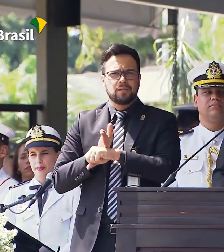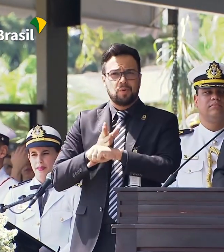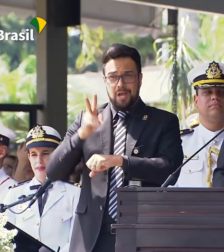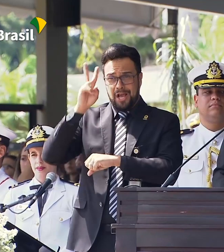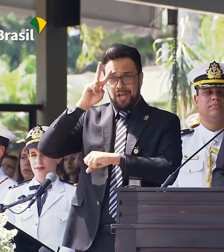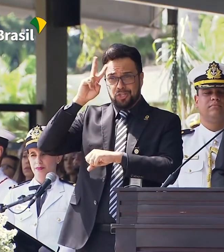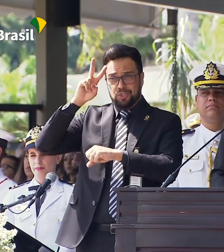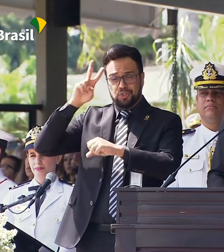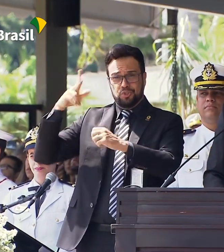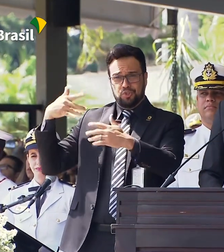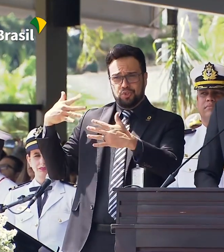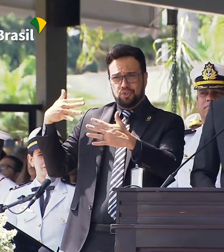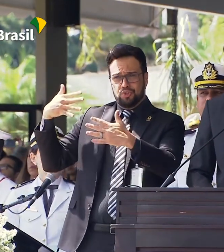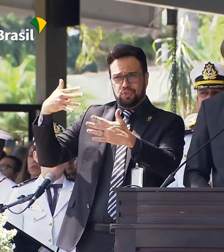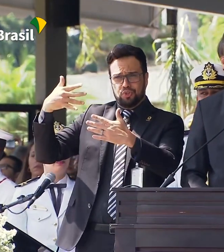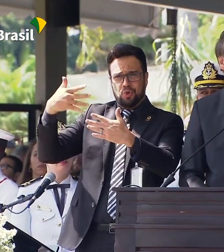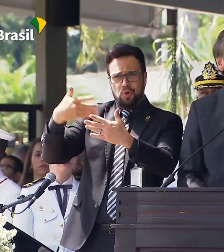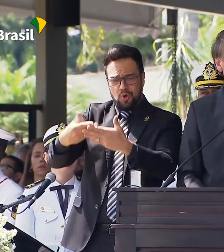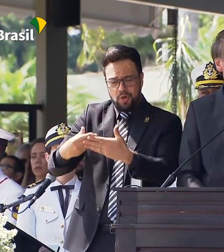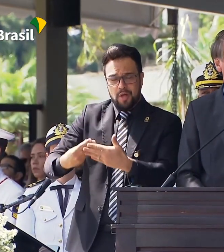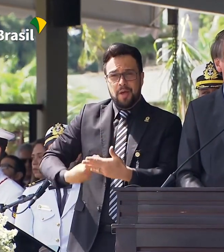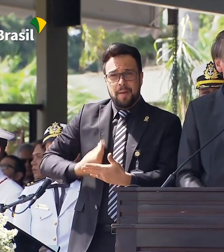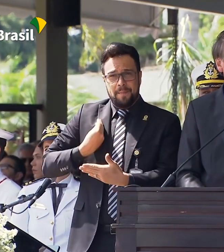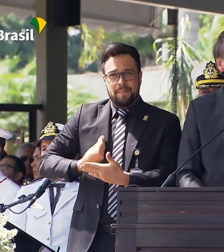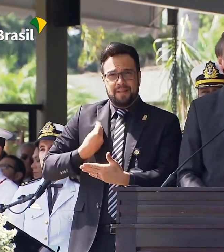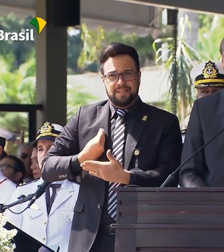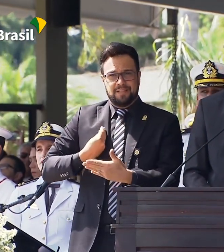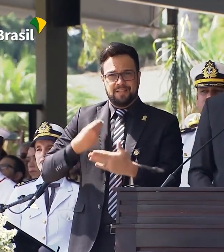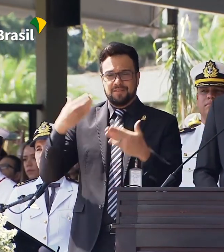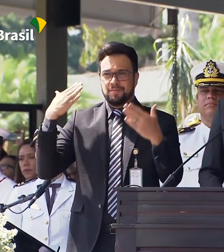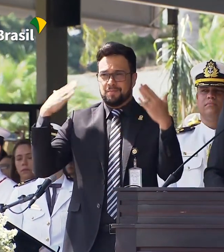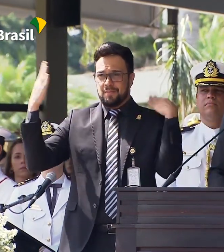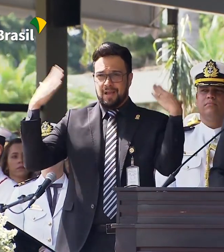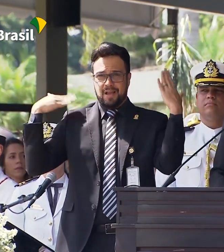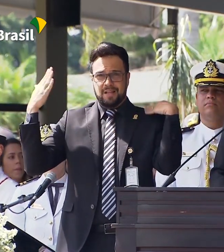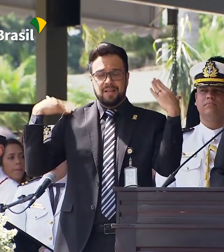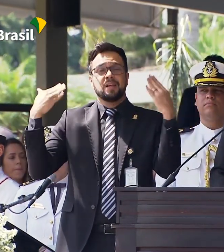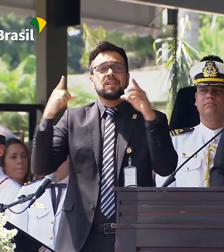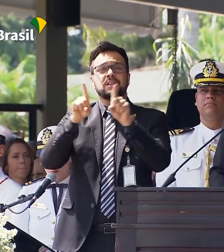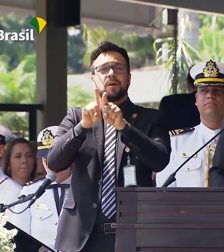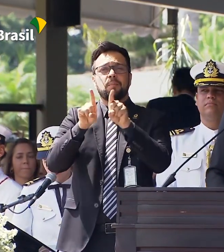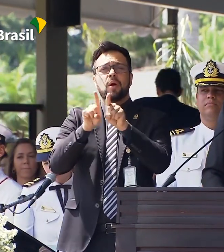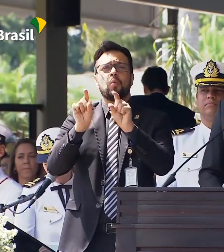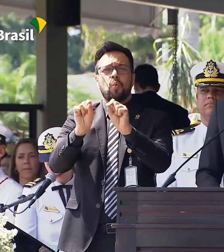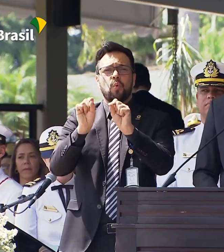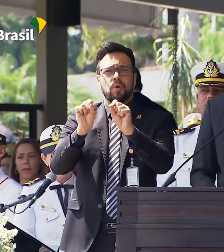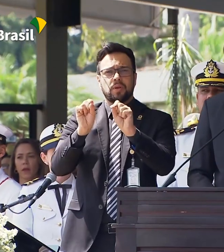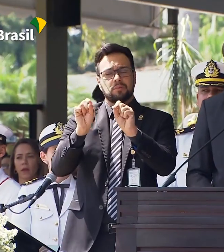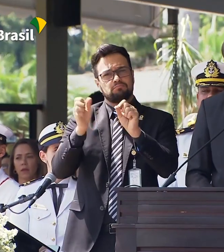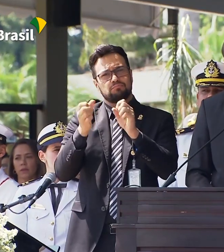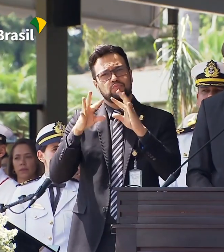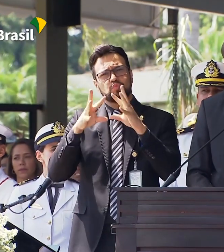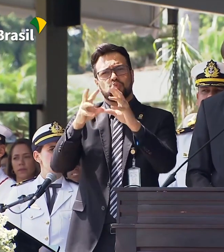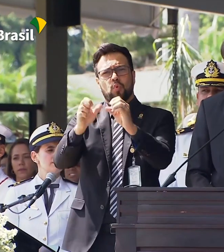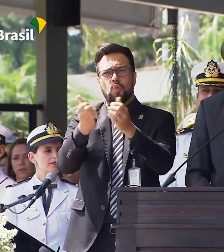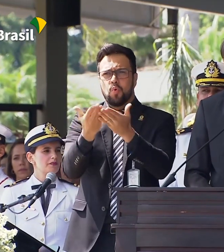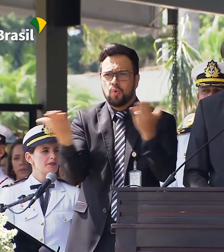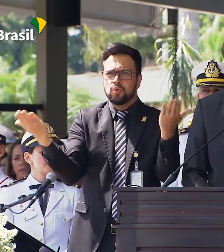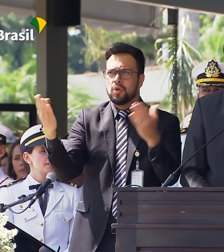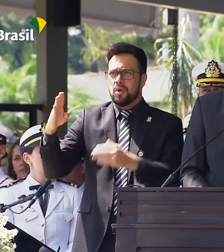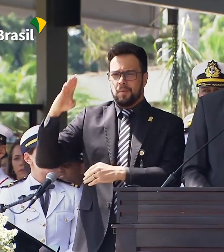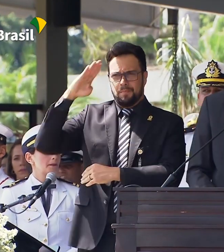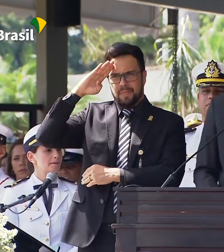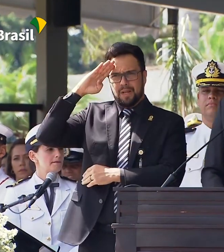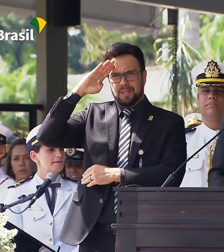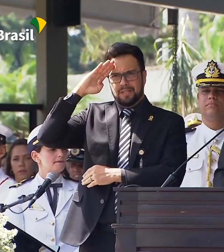assim se fez presente, assim desejou, os militares cumpriram para